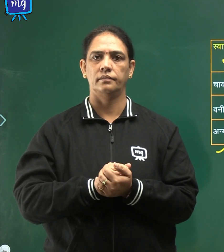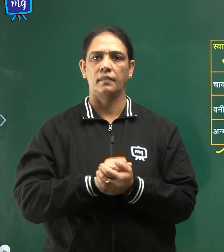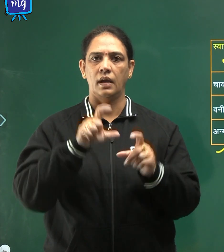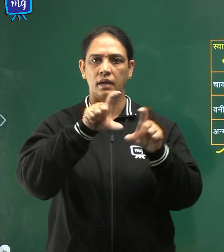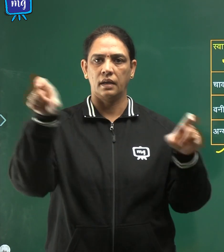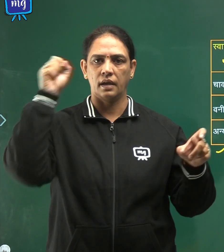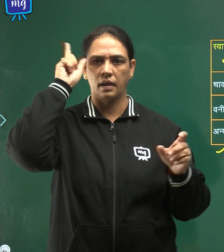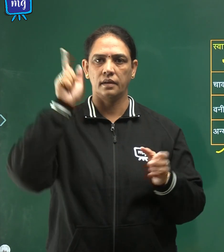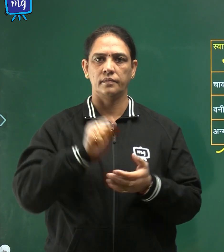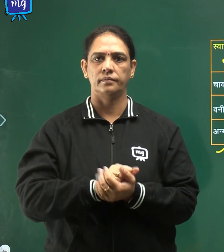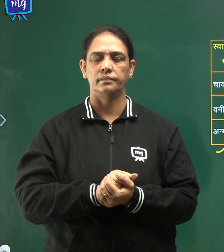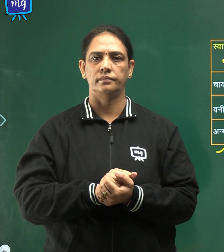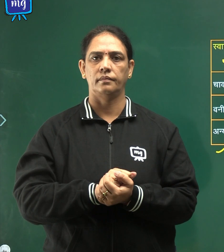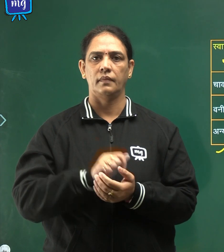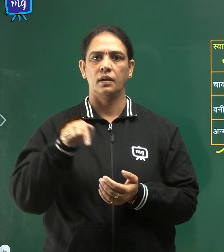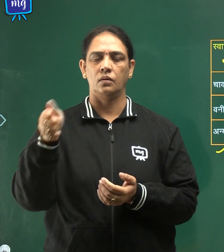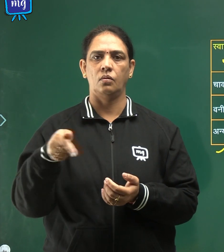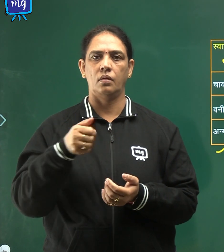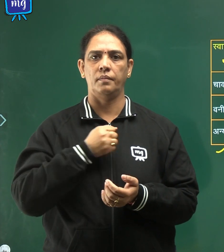समझ आ गया। तो हमें